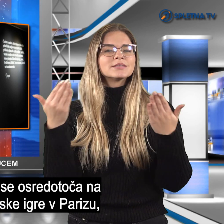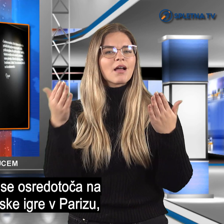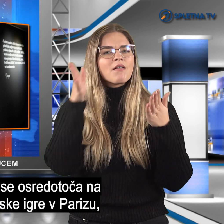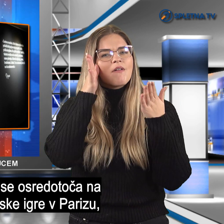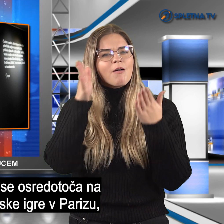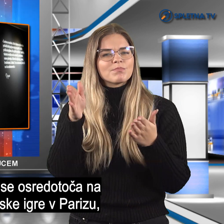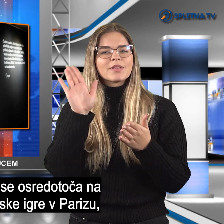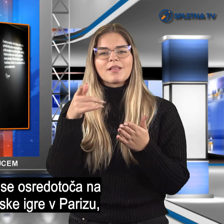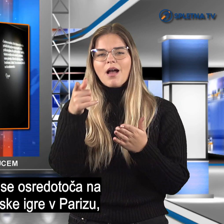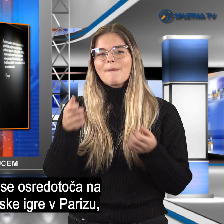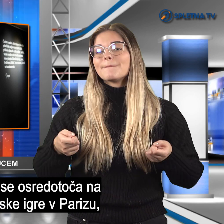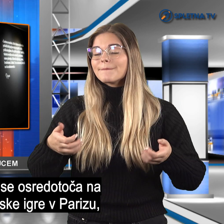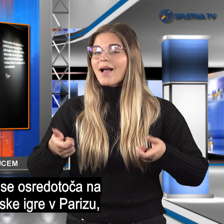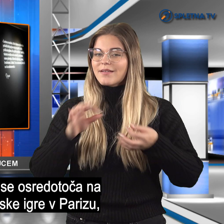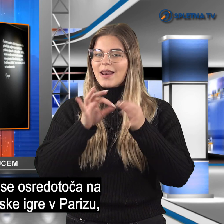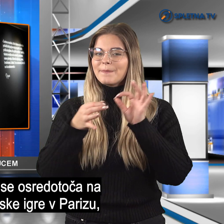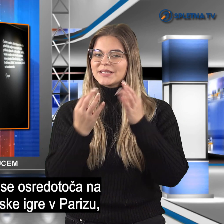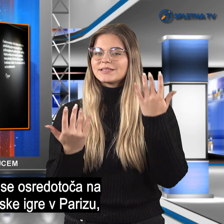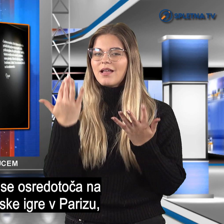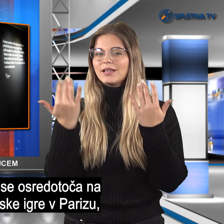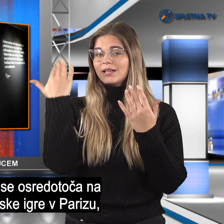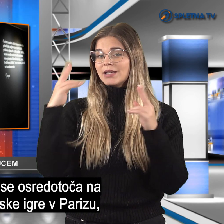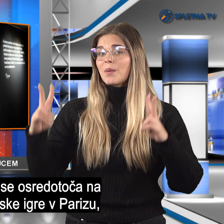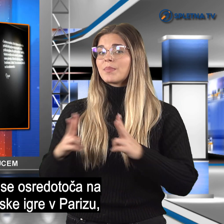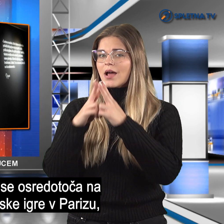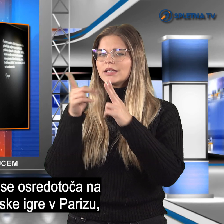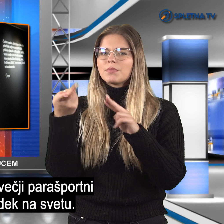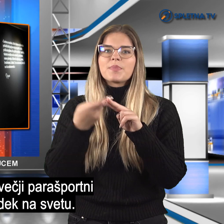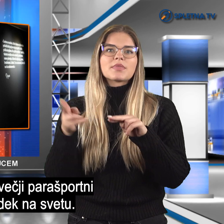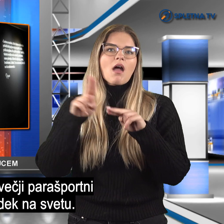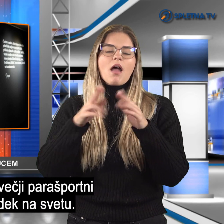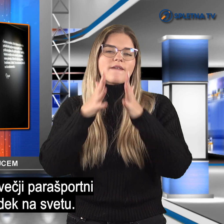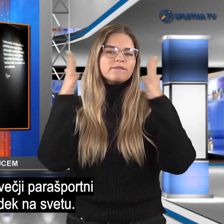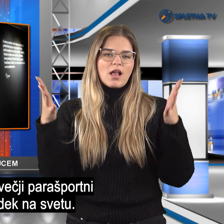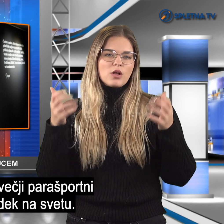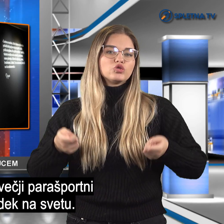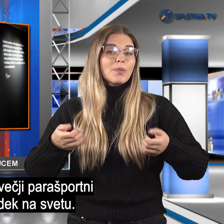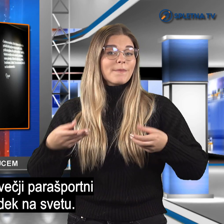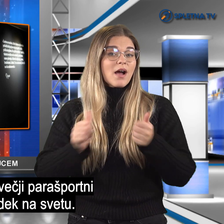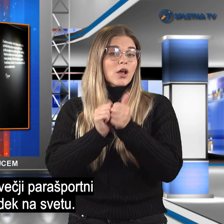Razstava se osredotoča na paralimpijske igre v Parizu, ki so največji parašportni dogodek na svetu.